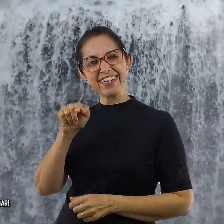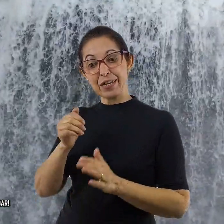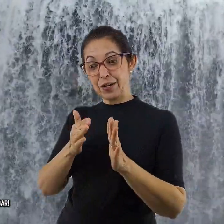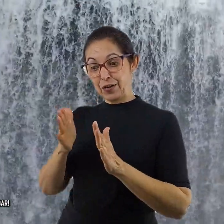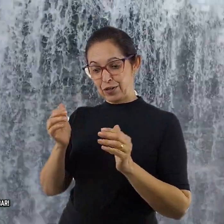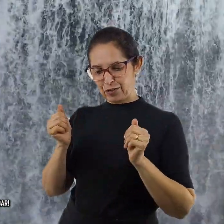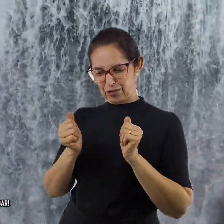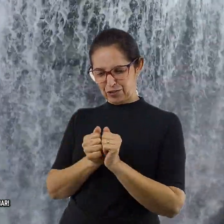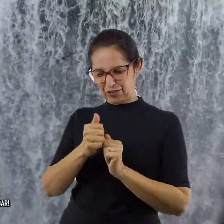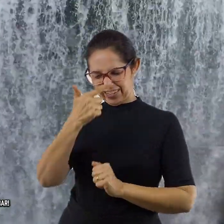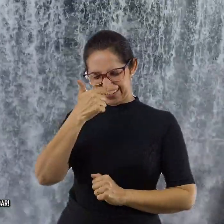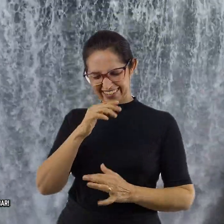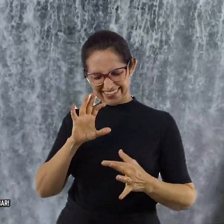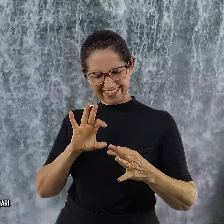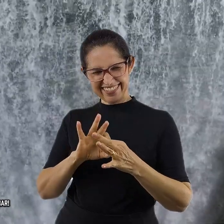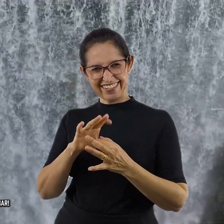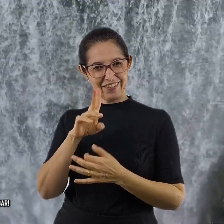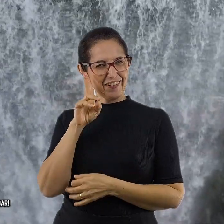primeiros momentos comigo,